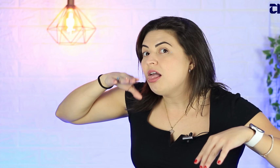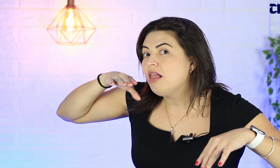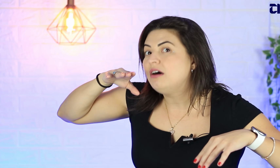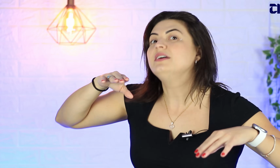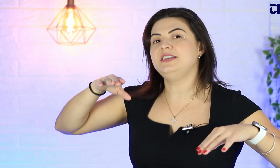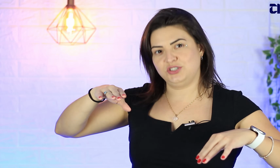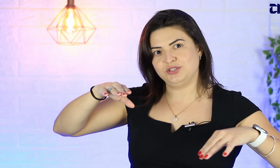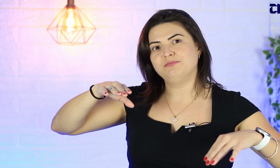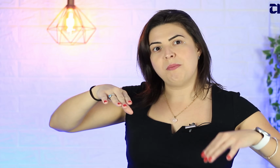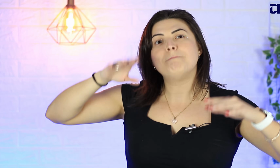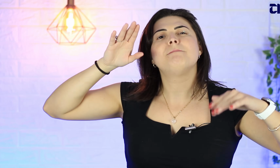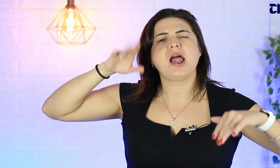Isso.